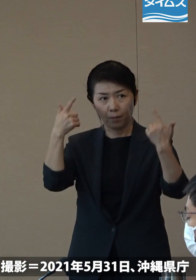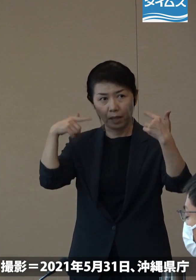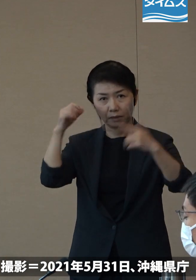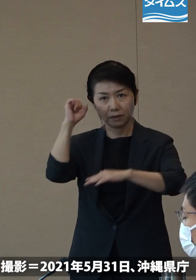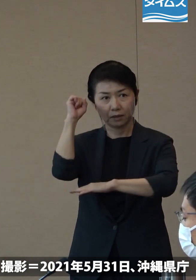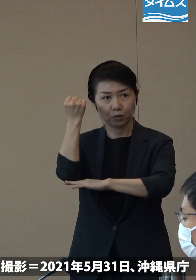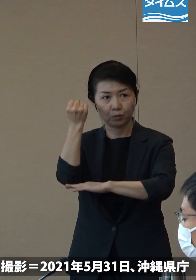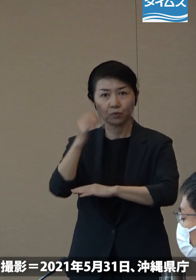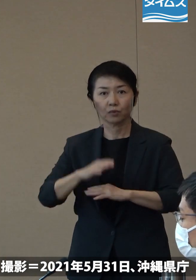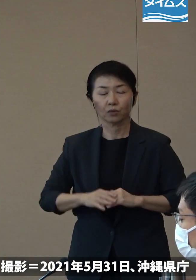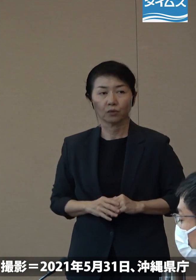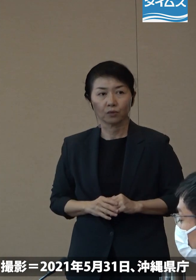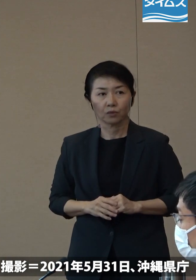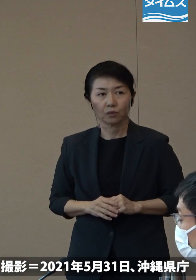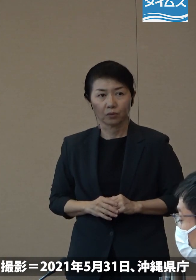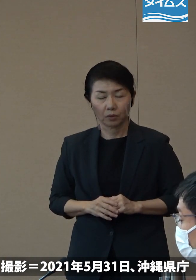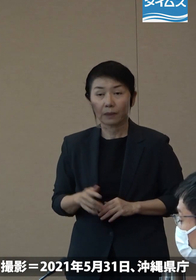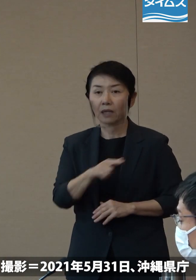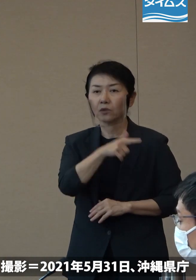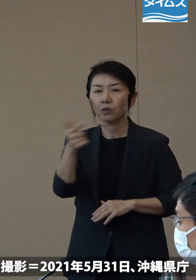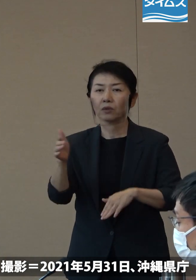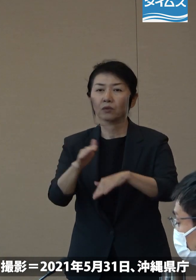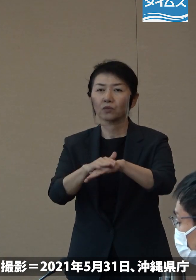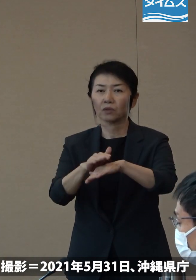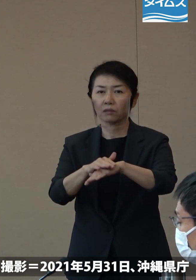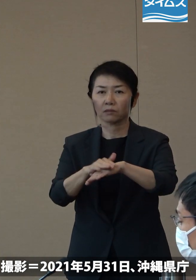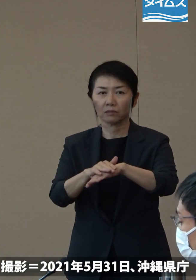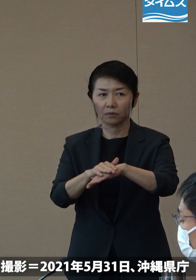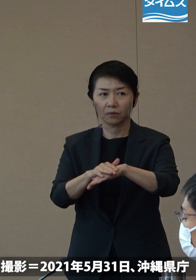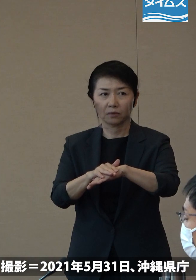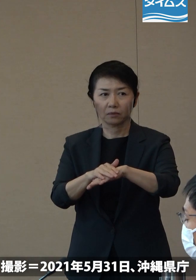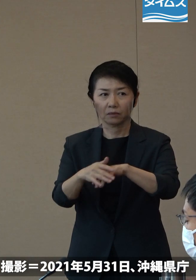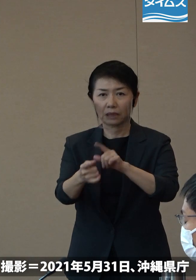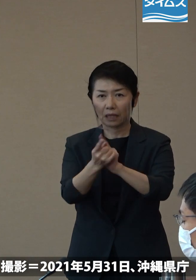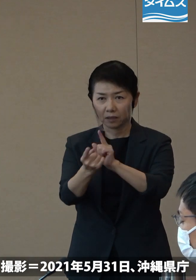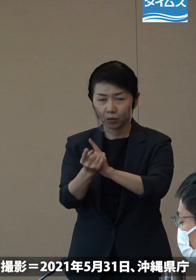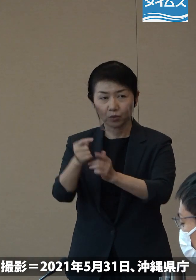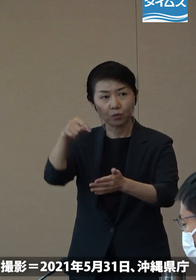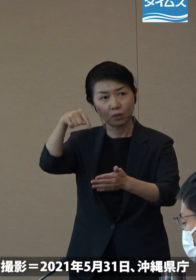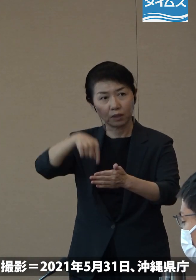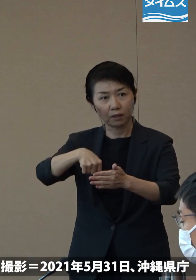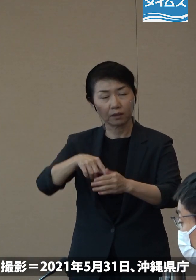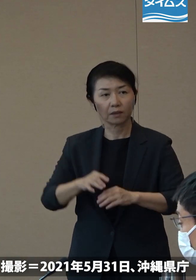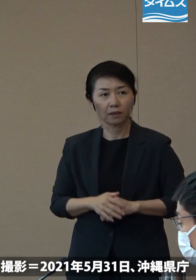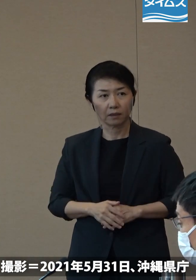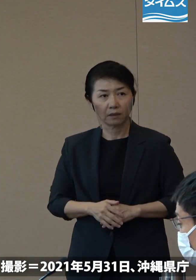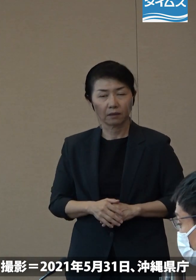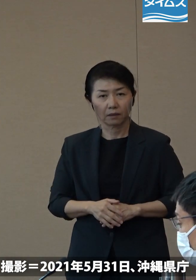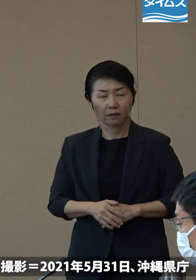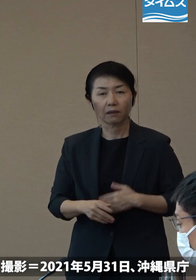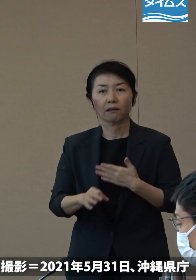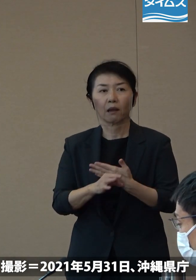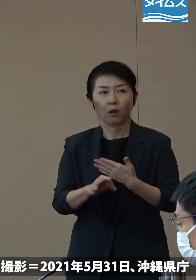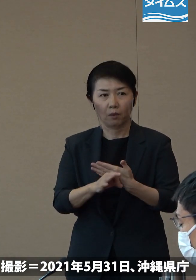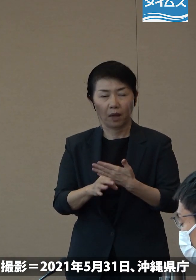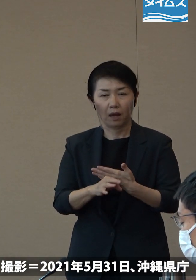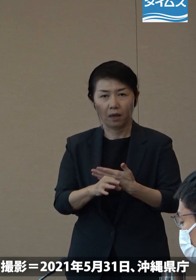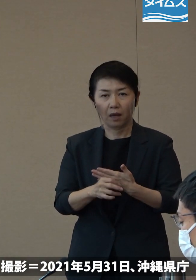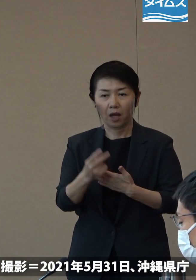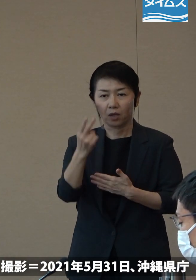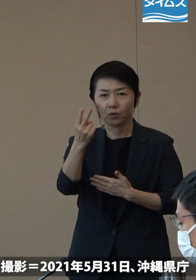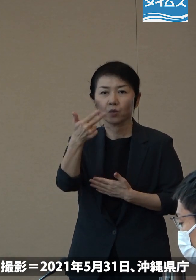はい、今の関連であのあらゆる手段の中にですね、いわゆるその、まあ都市封鎖っていう